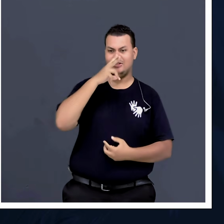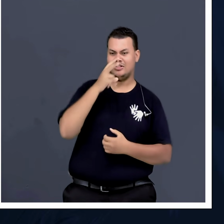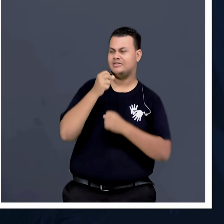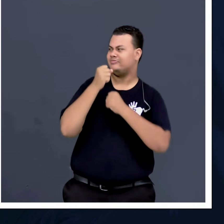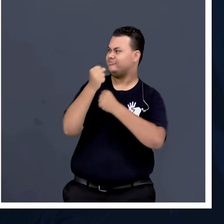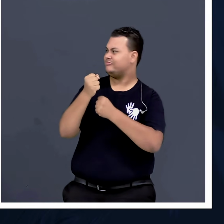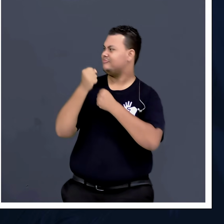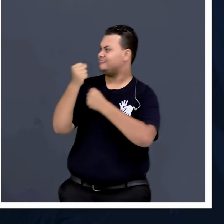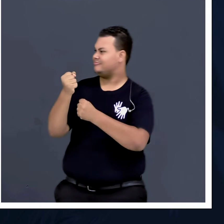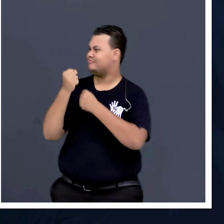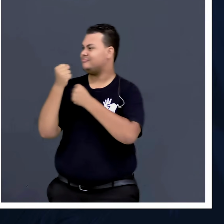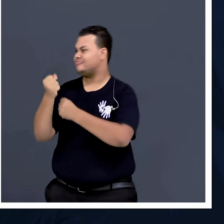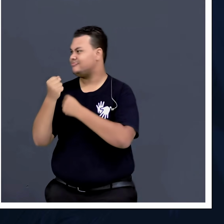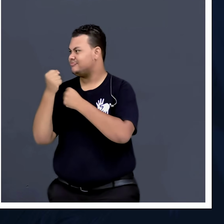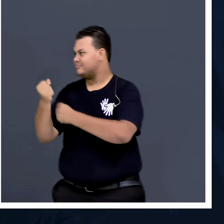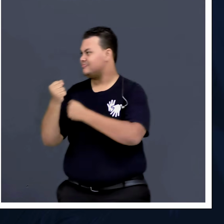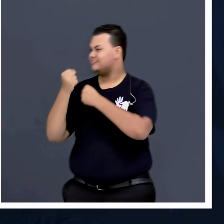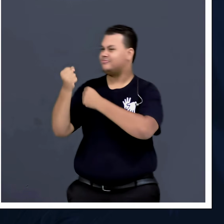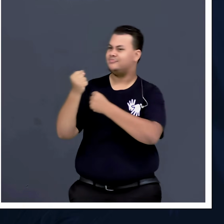com alegria.